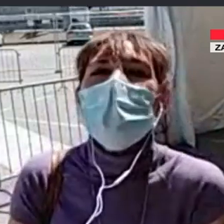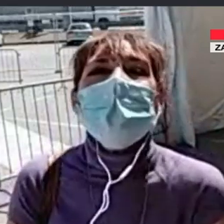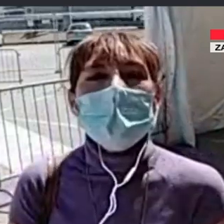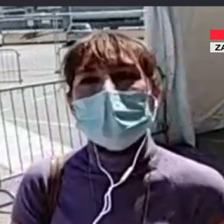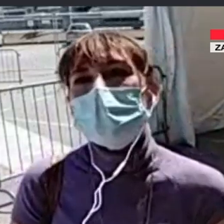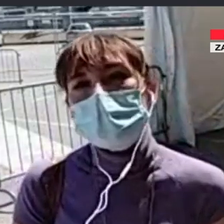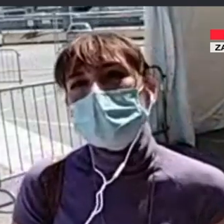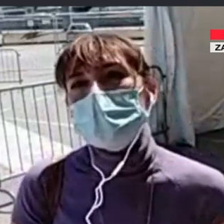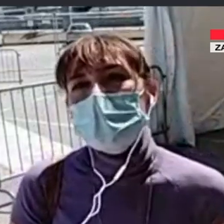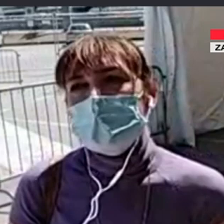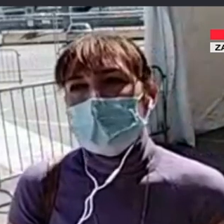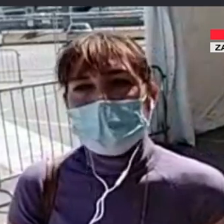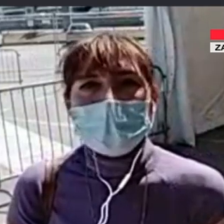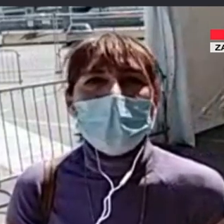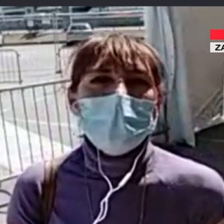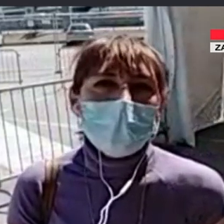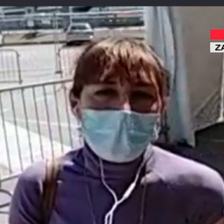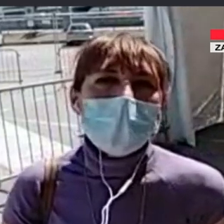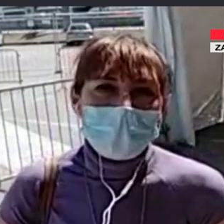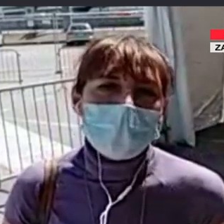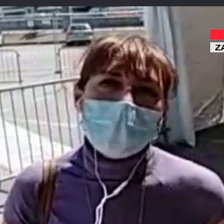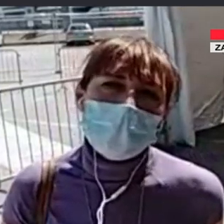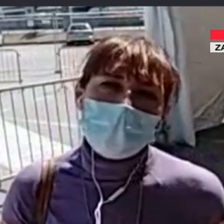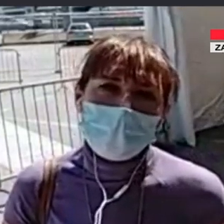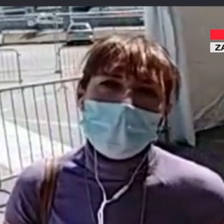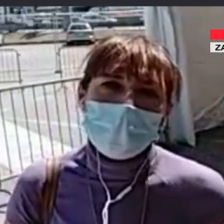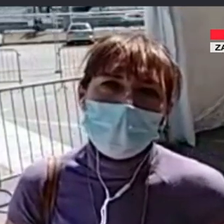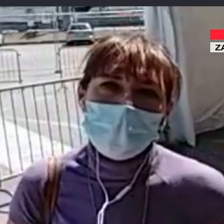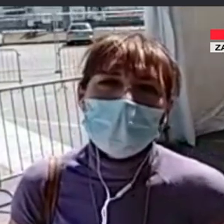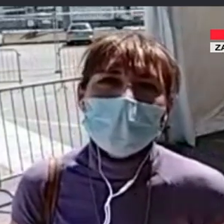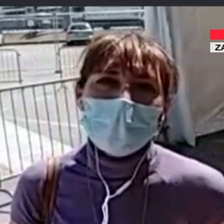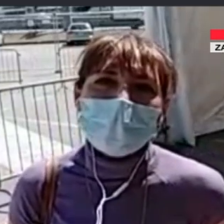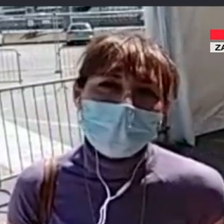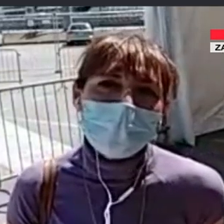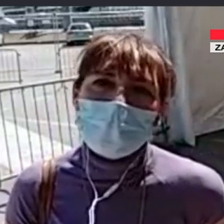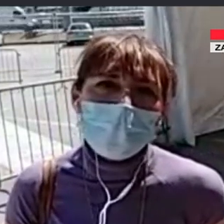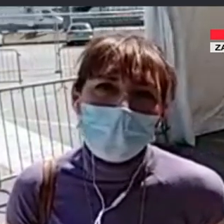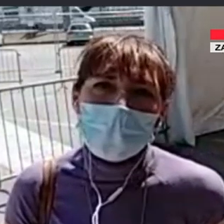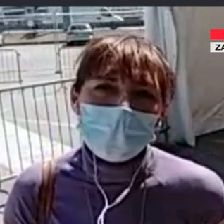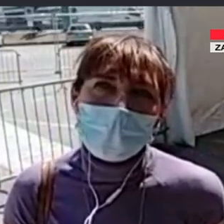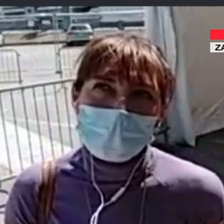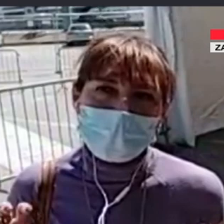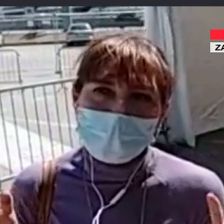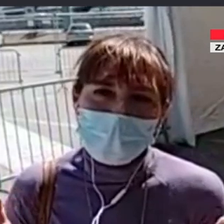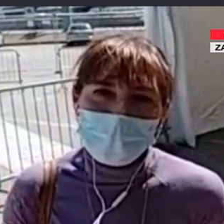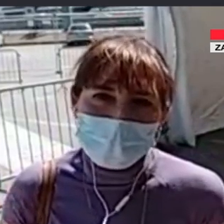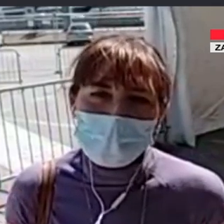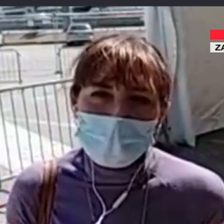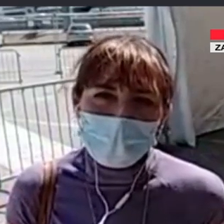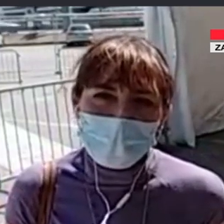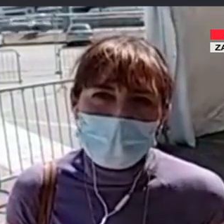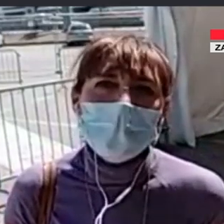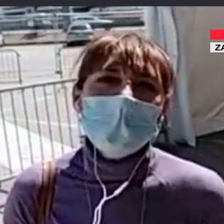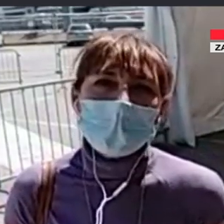casa, è andato tutto bene. Però c'è stato sì sicuramente molto movimento, la gente ha sentito comunque una sorta tra virgolette di